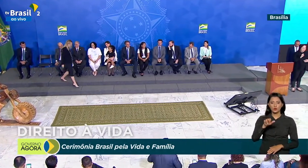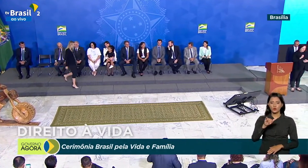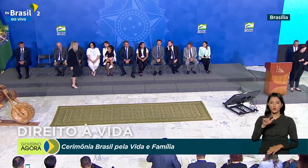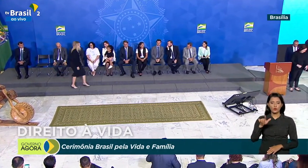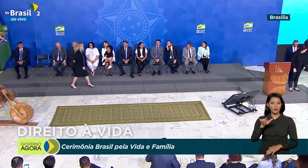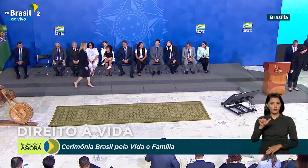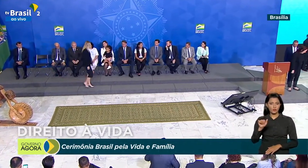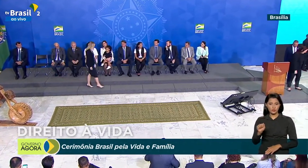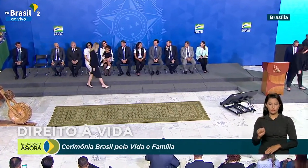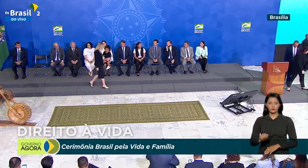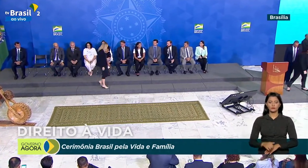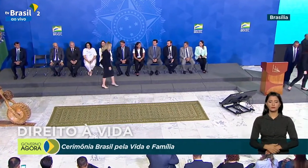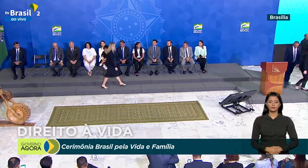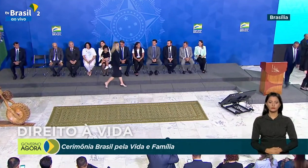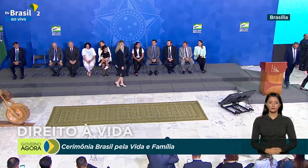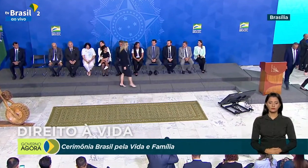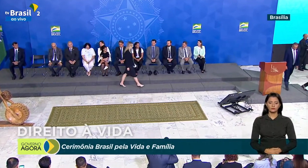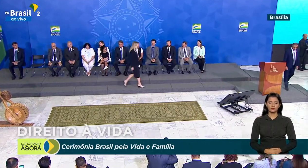canziani